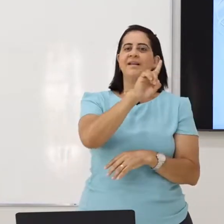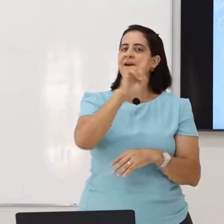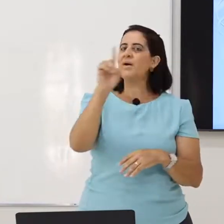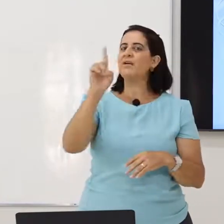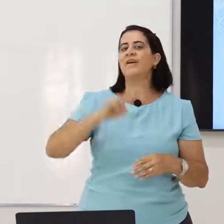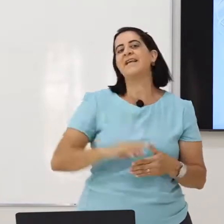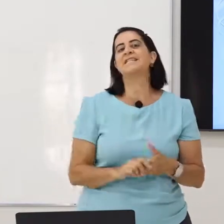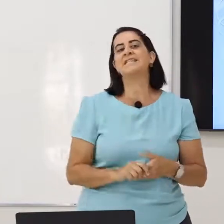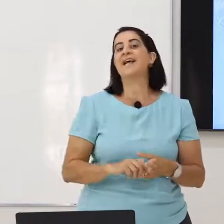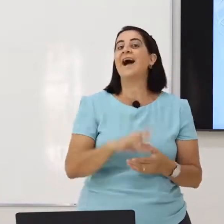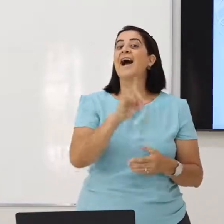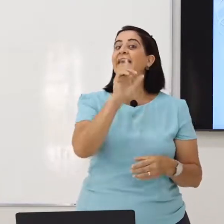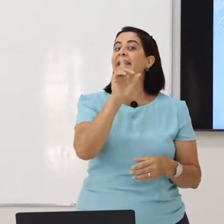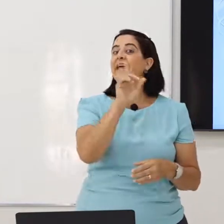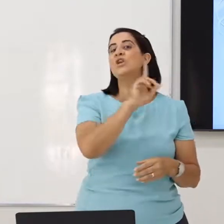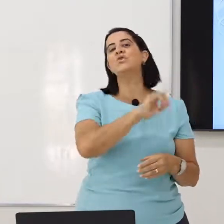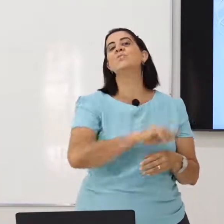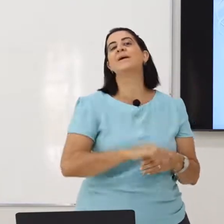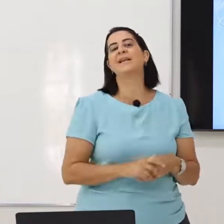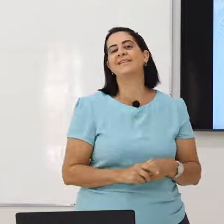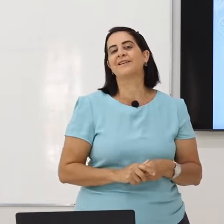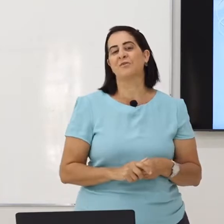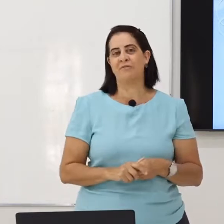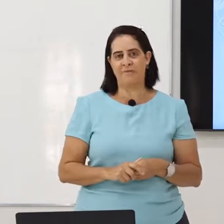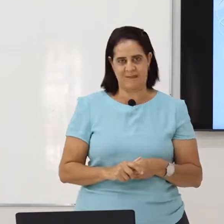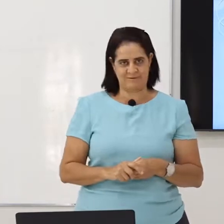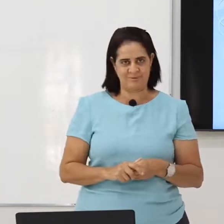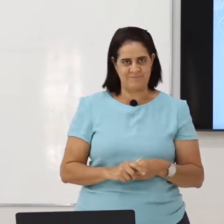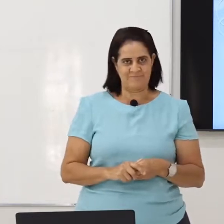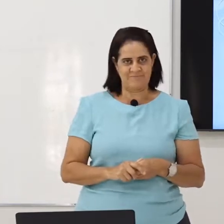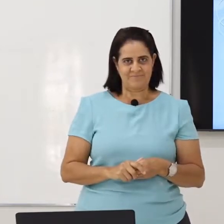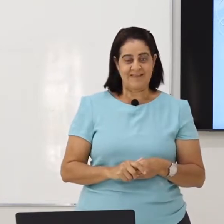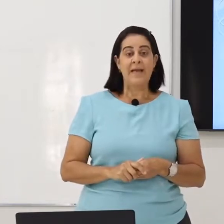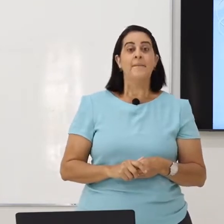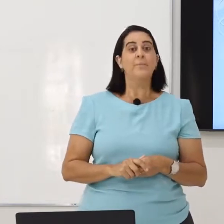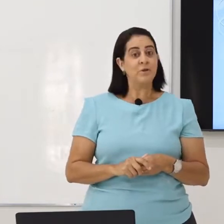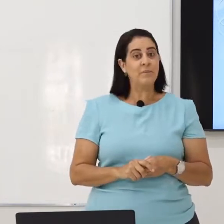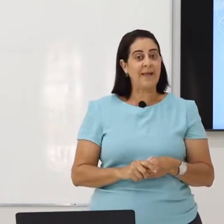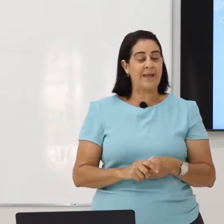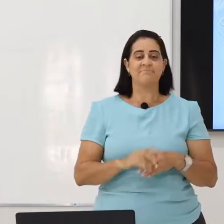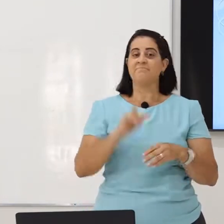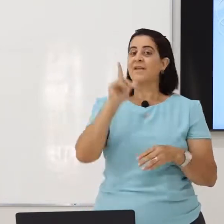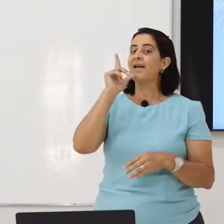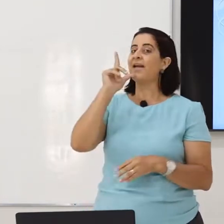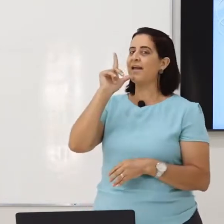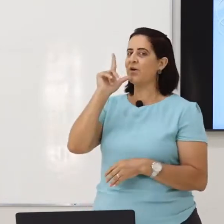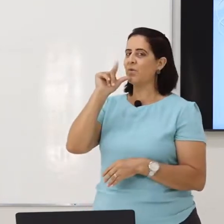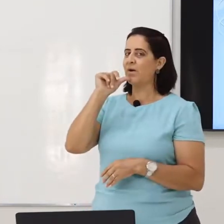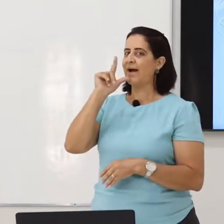não referencia a nenhuma letra do alfabeto. Muito bem. Rio,